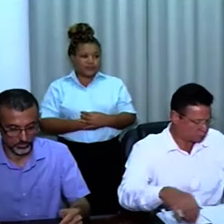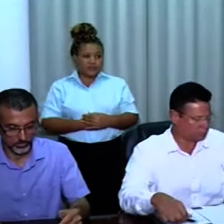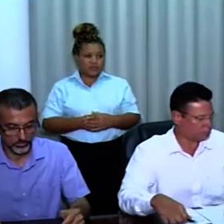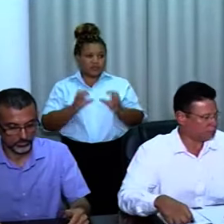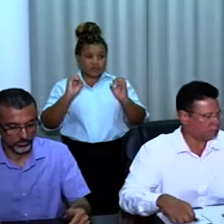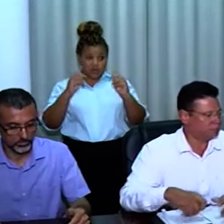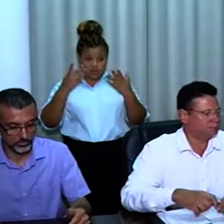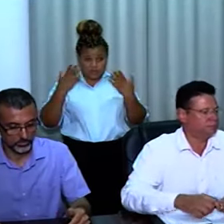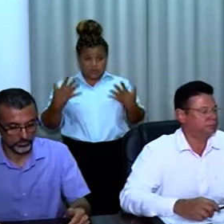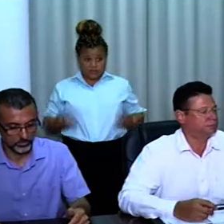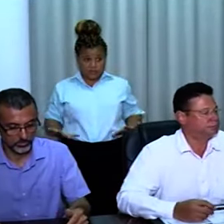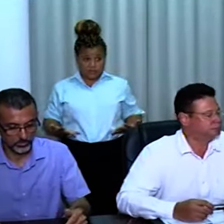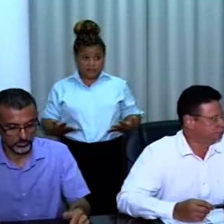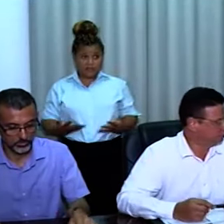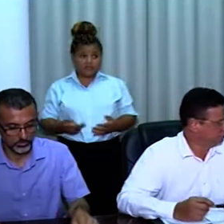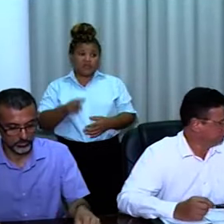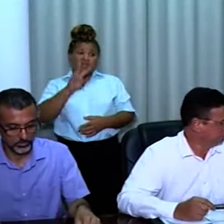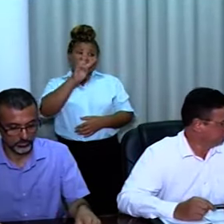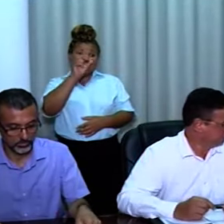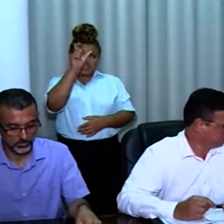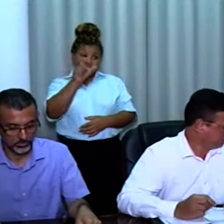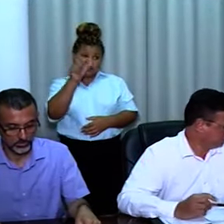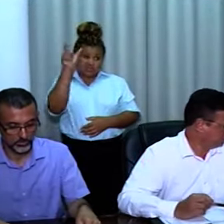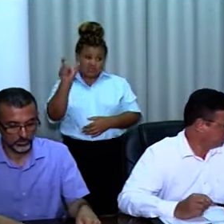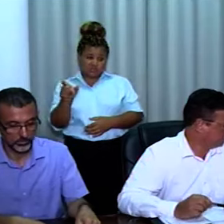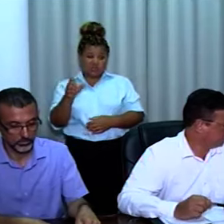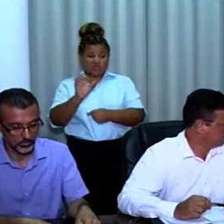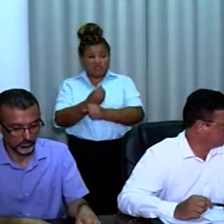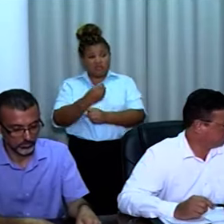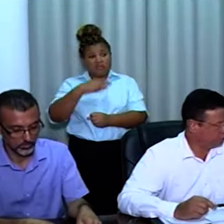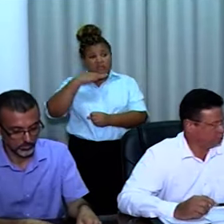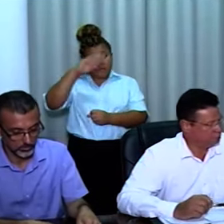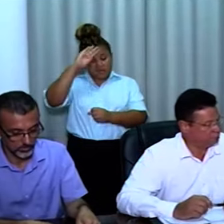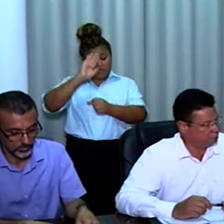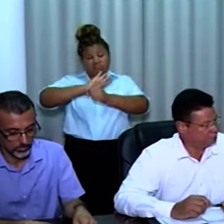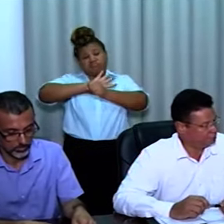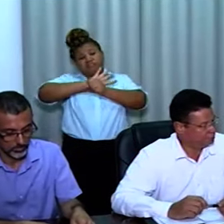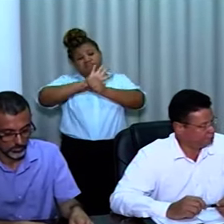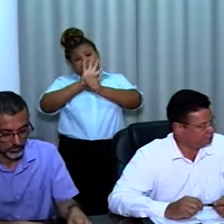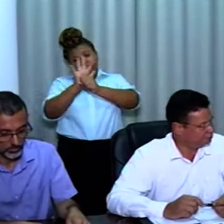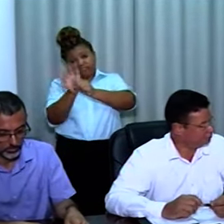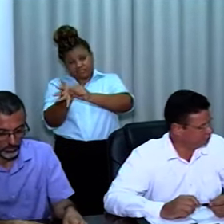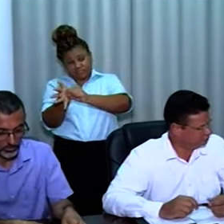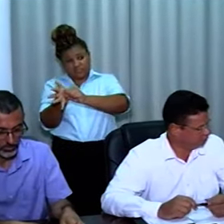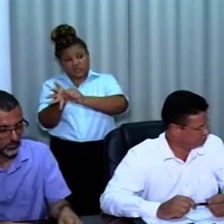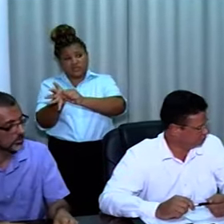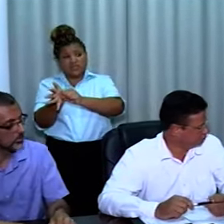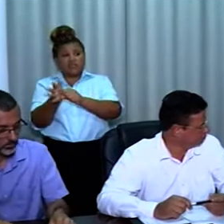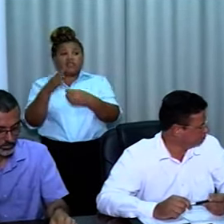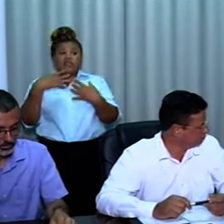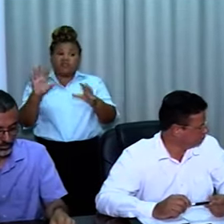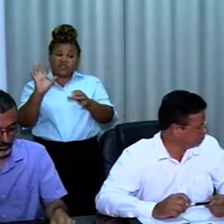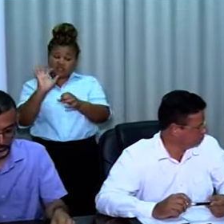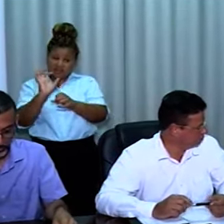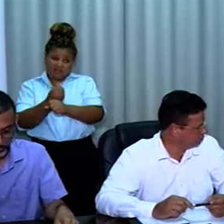pays, des cas, il y a un petit positif, il y a bien encore dans cette isolation, qui n'ont pas espéré